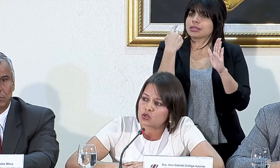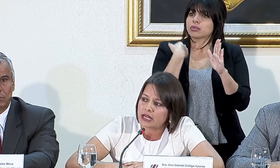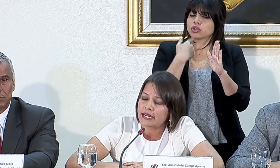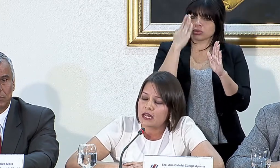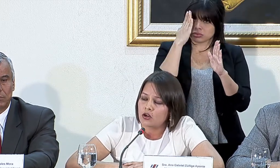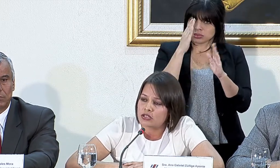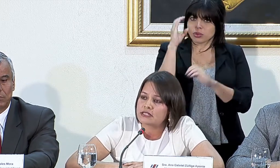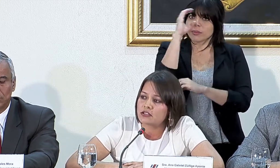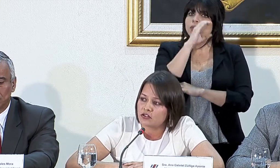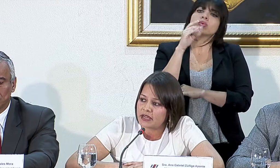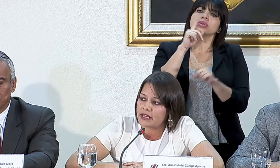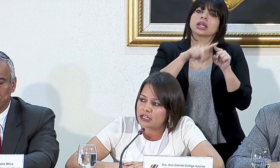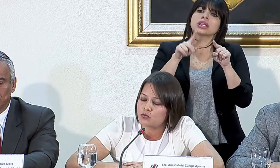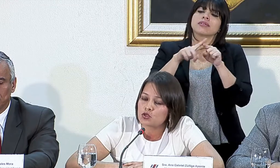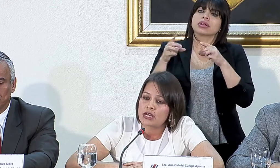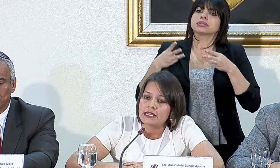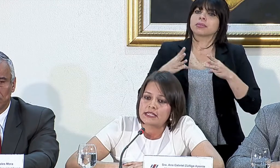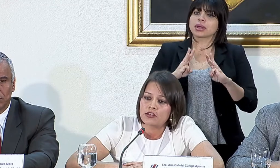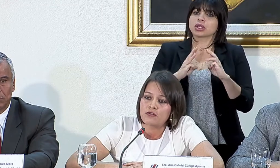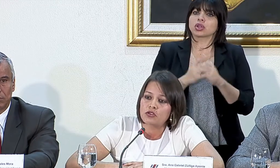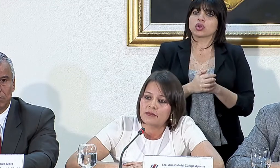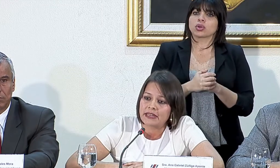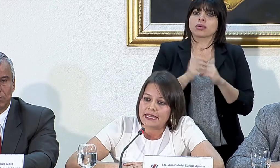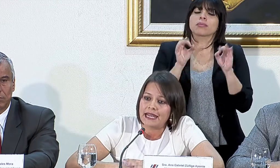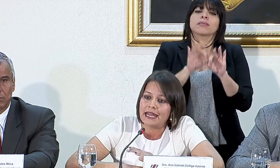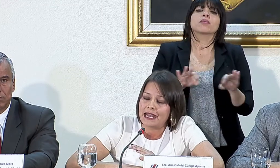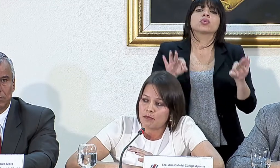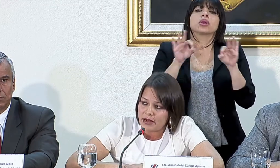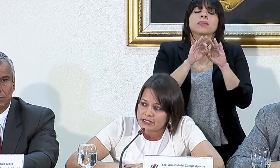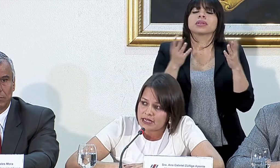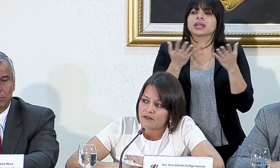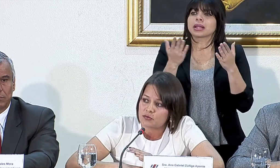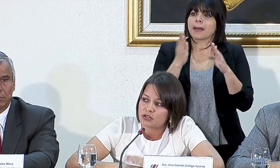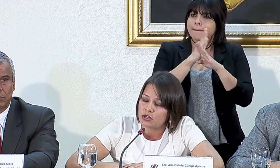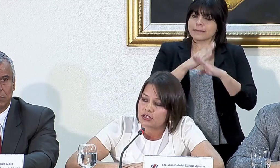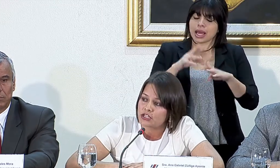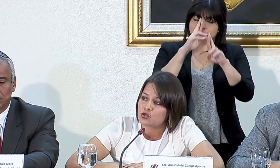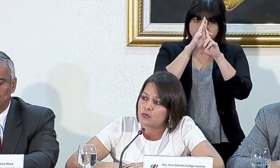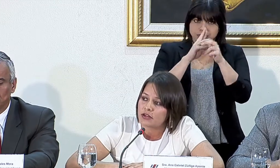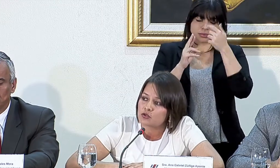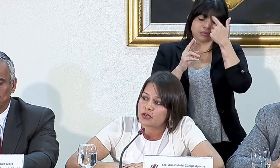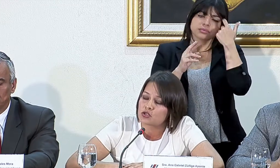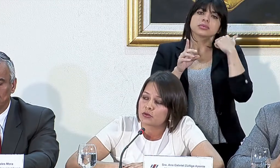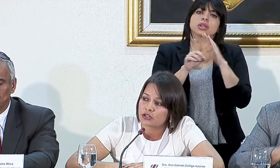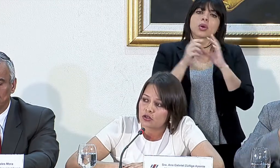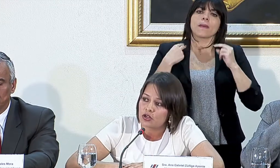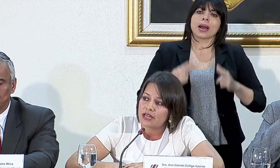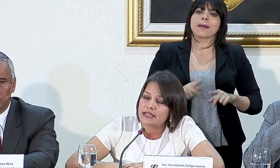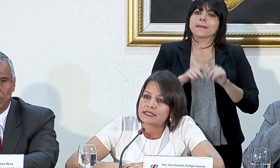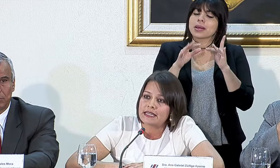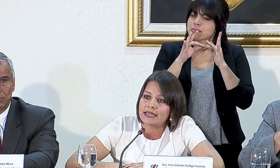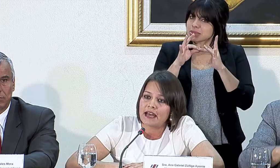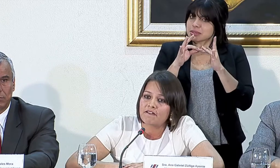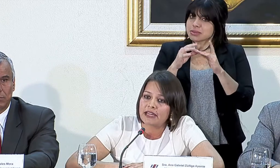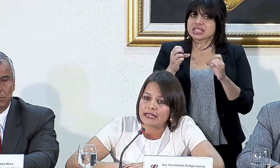anuentes a buscar los distintos mecanismos, siendo fundamental la paz, el respeto a los derechos humanos, pero sobre todo